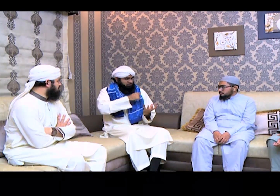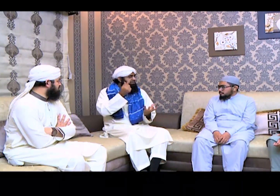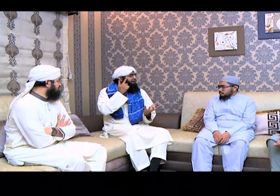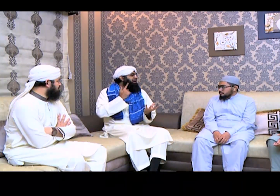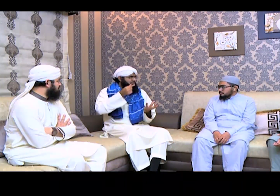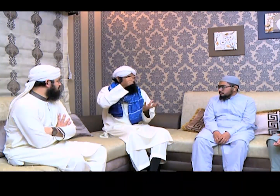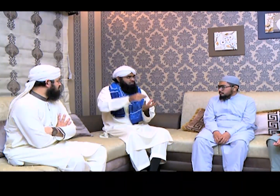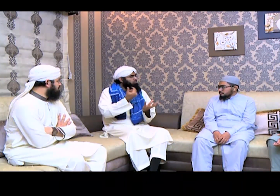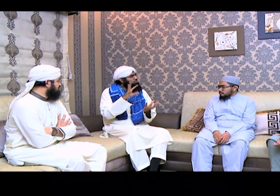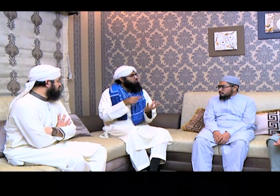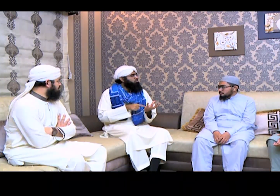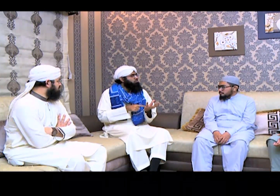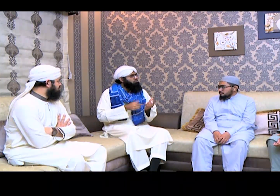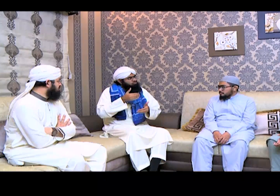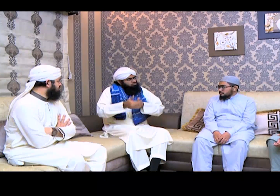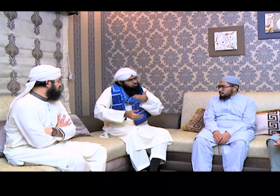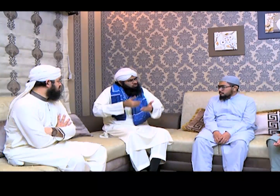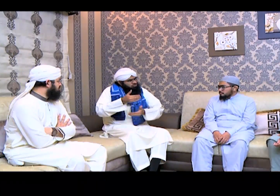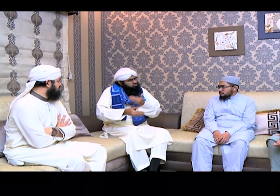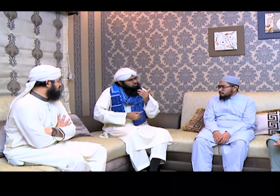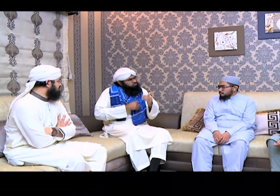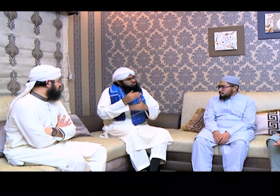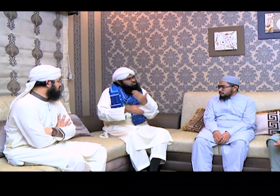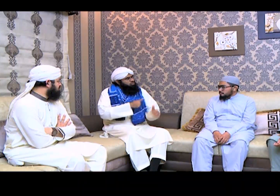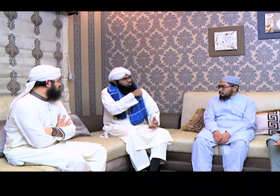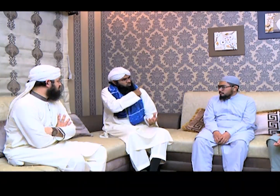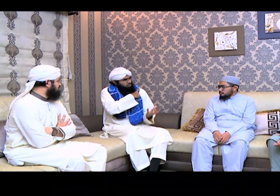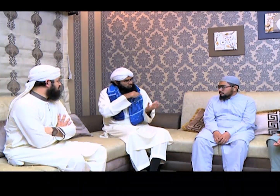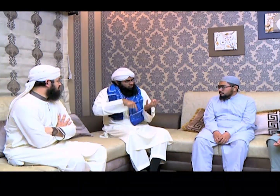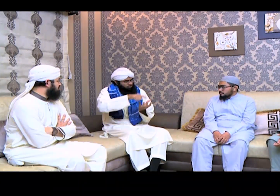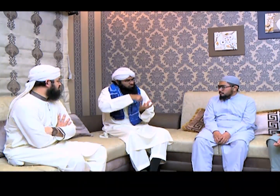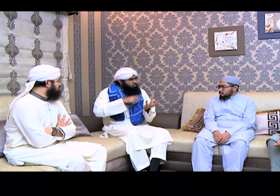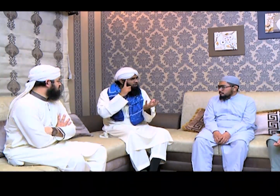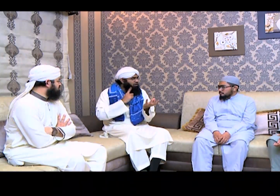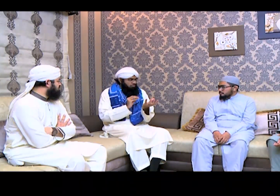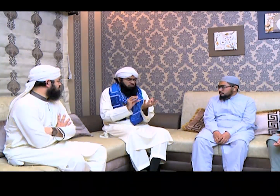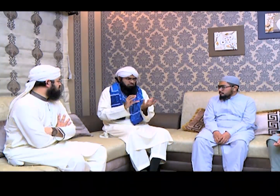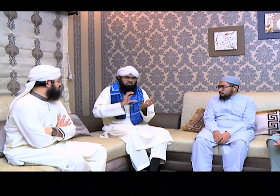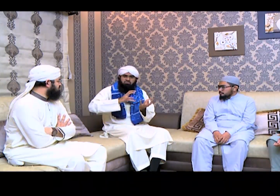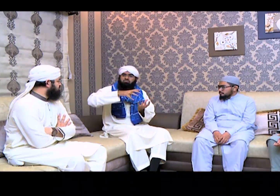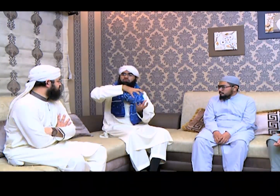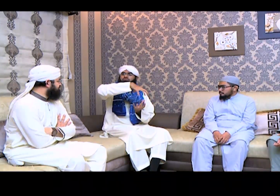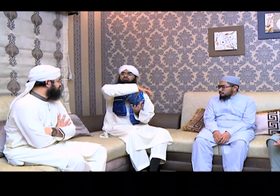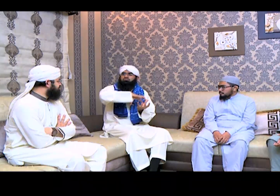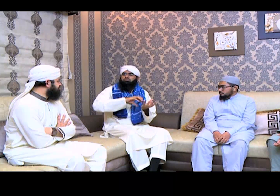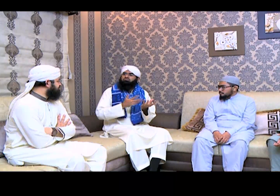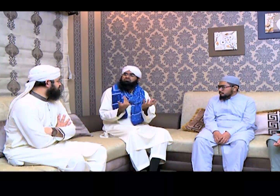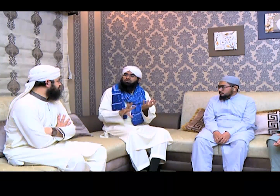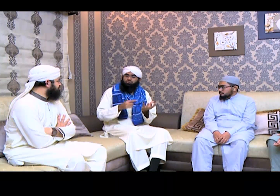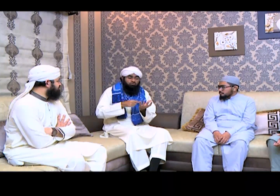ہے۔ مسلسل گناہ کرتے رہنے سے یہ سیاہی بھی بڑھتی جاتی ہے اور دل کو ایسے ڈھانپ لیتی ہے کہ پھر وہ کبھی کسی بھلائی کو قبول